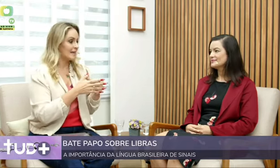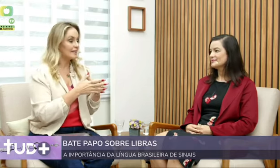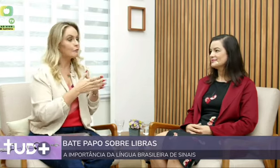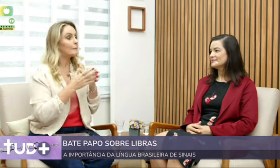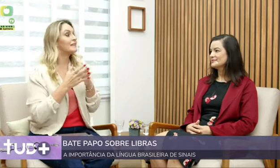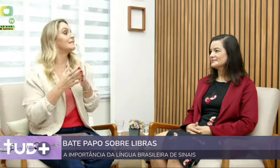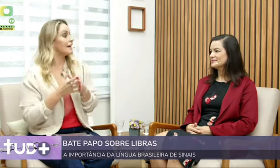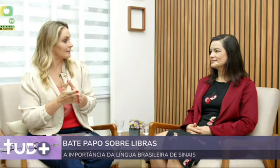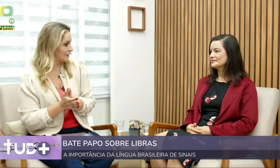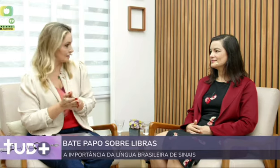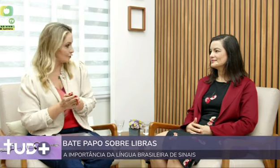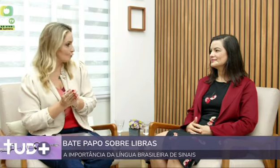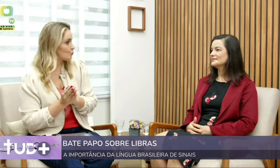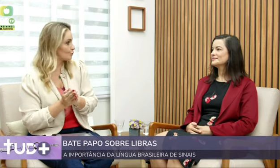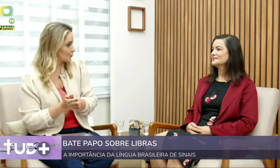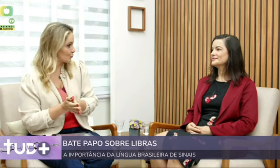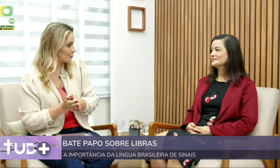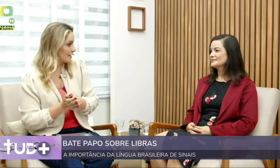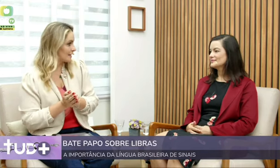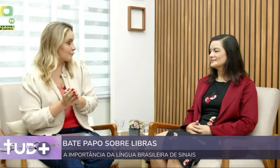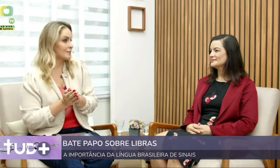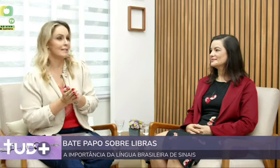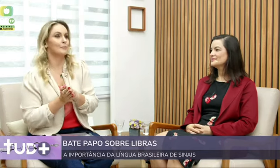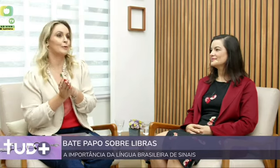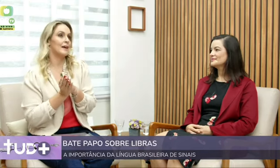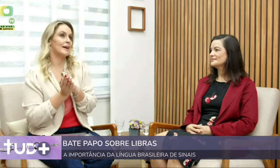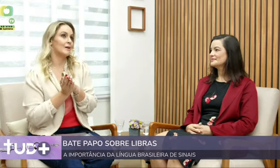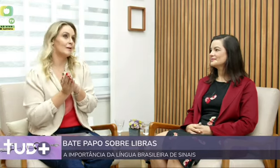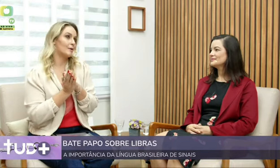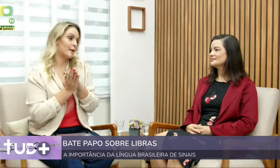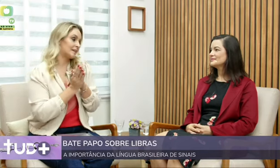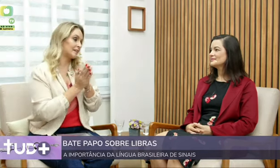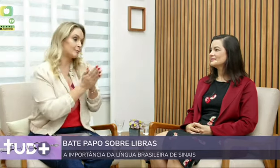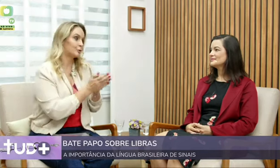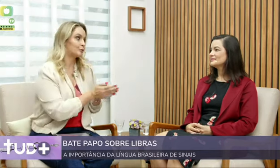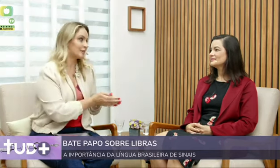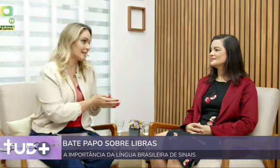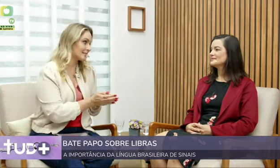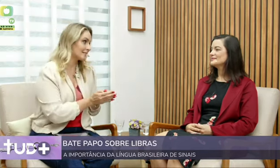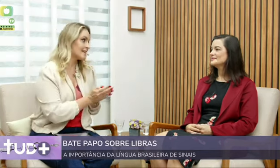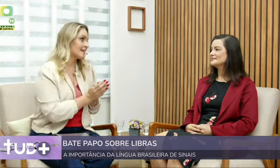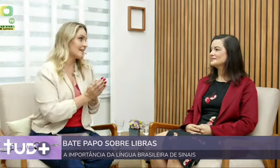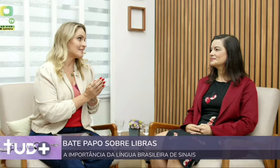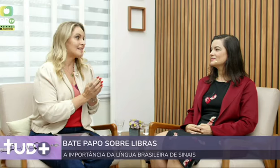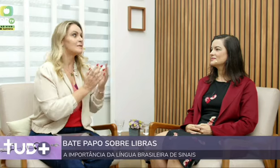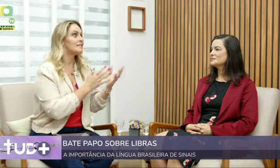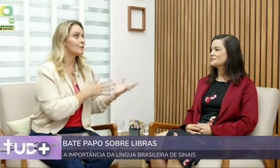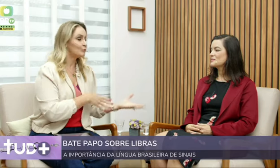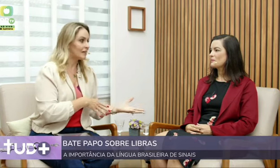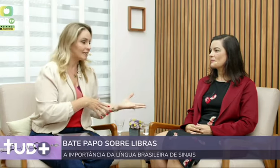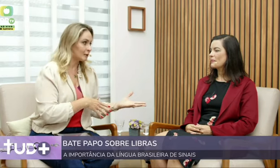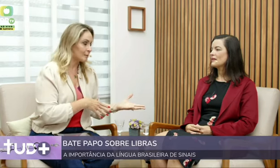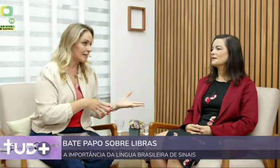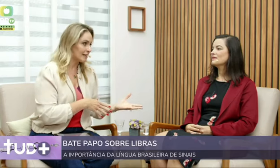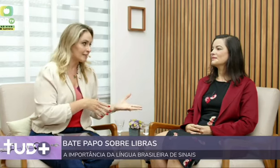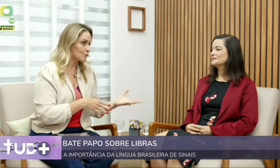seria a língua materna dos surdos? E, por exemplo, aprender português seria uma segunda língua para eles?